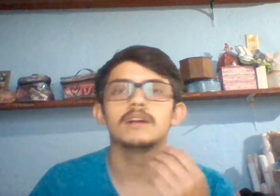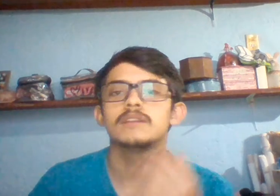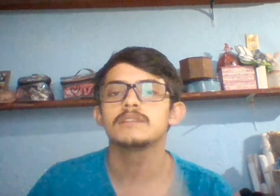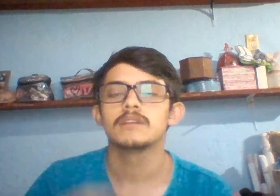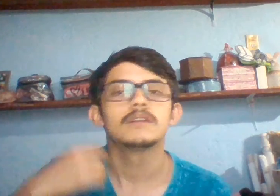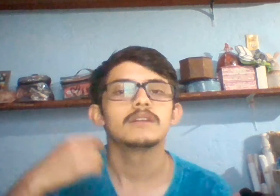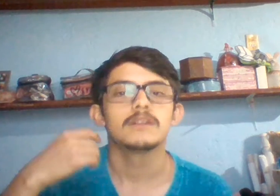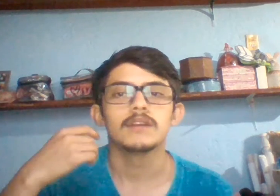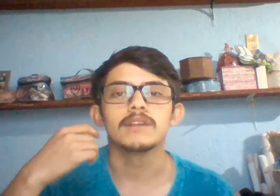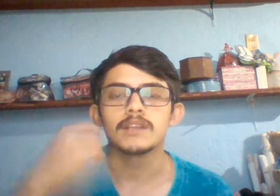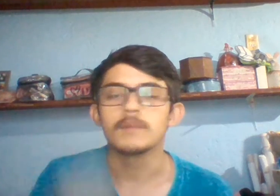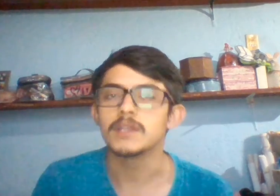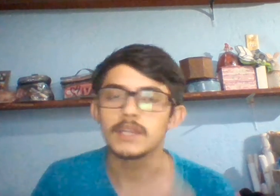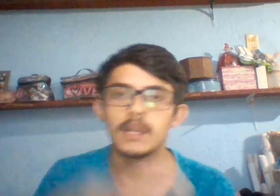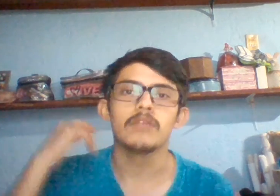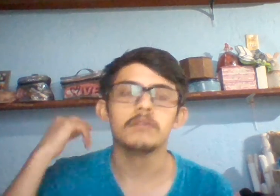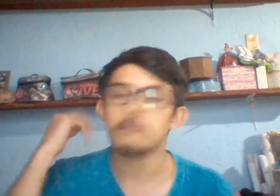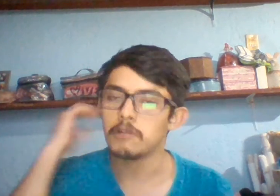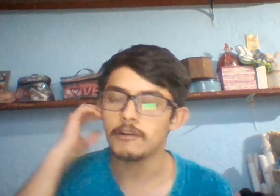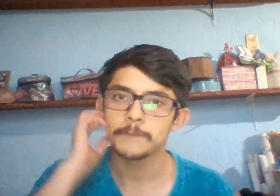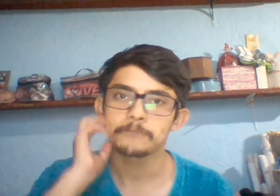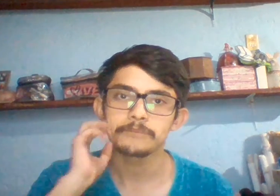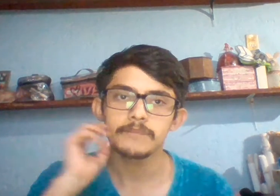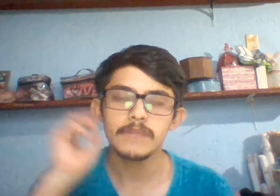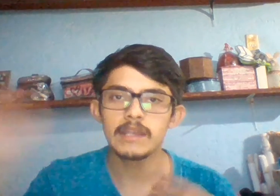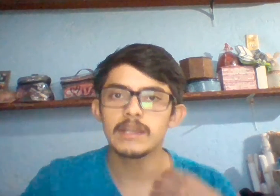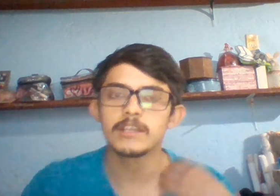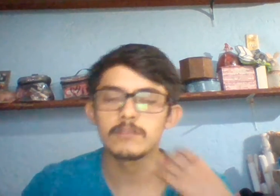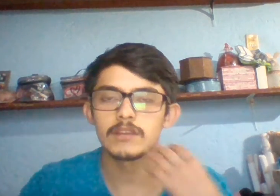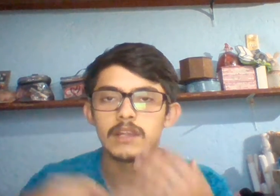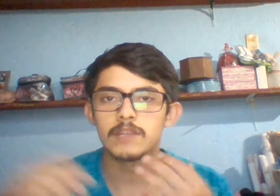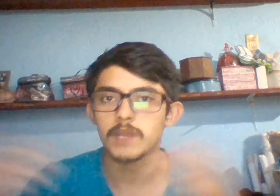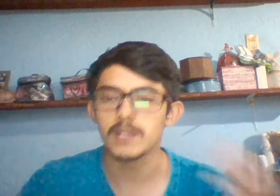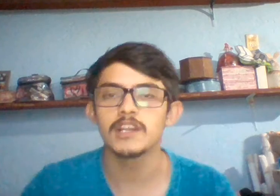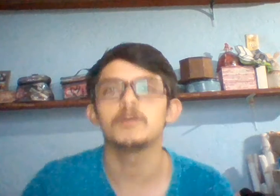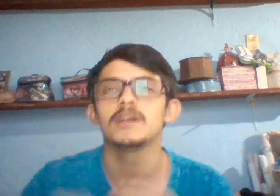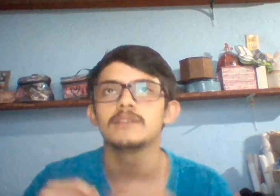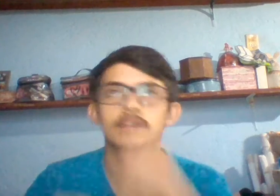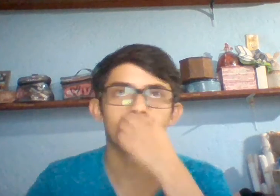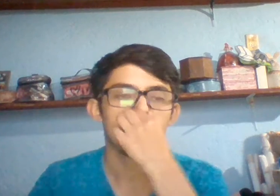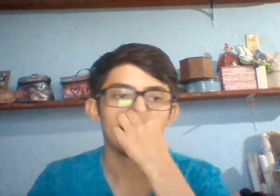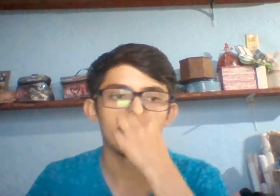bandas, el ventilador, que las mangueras pasen,